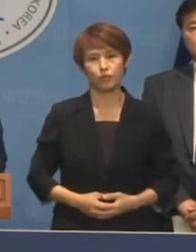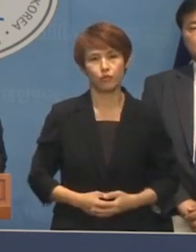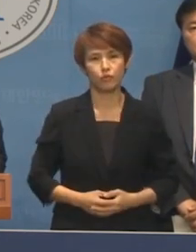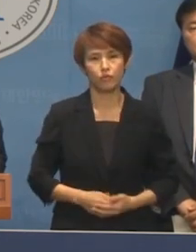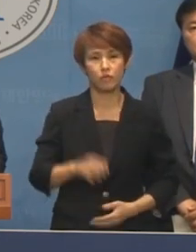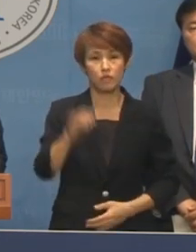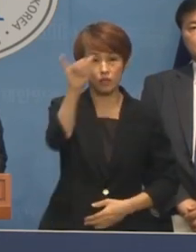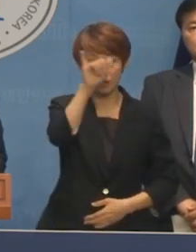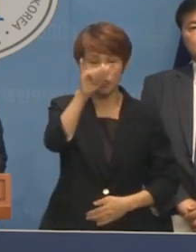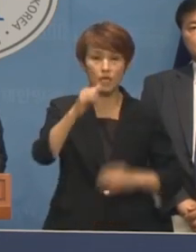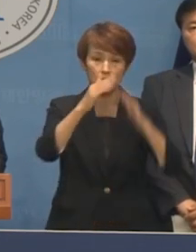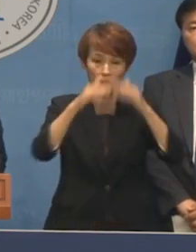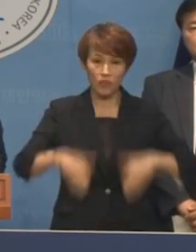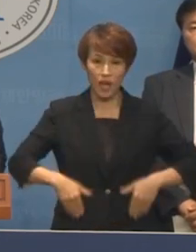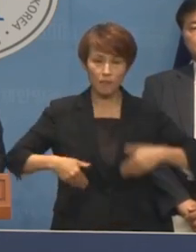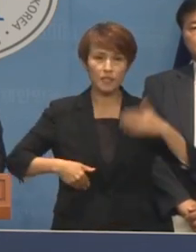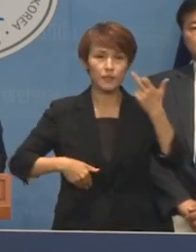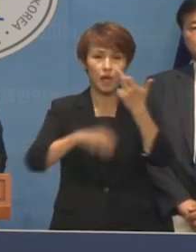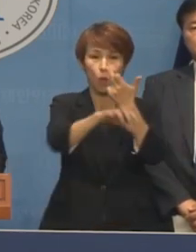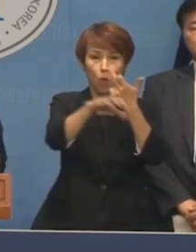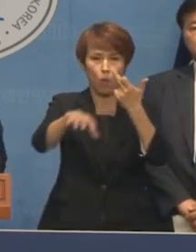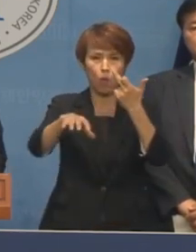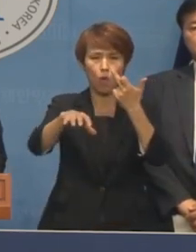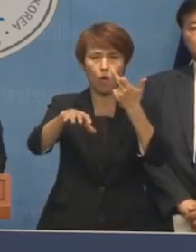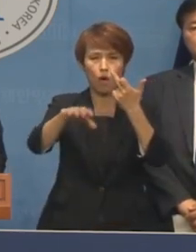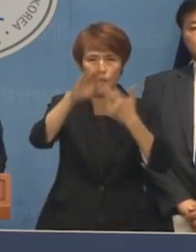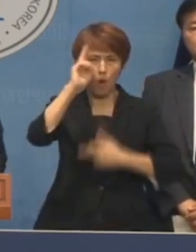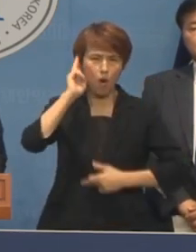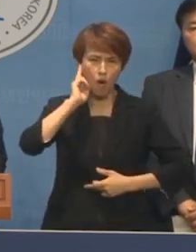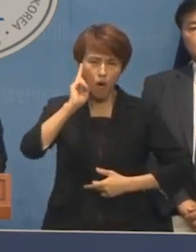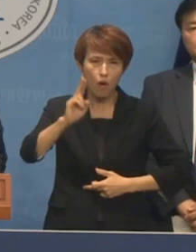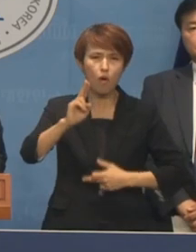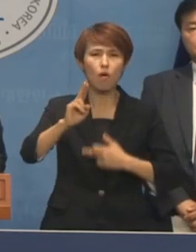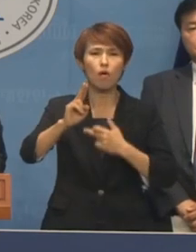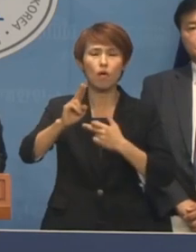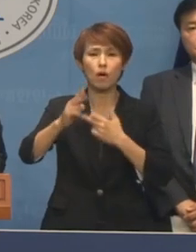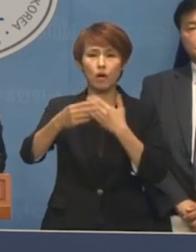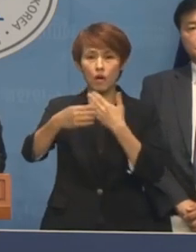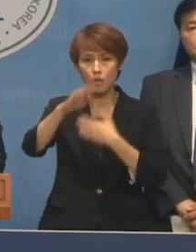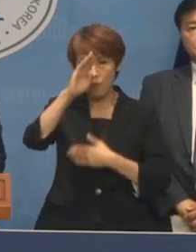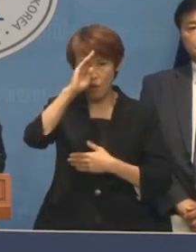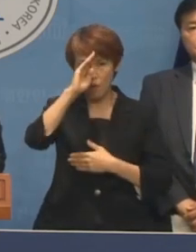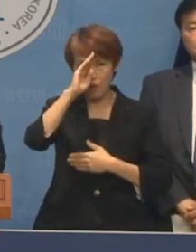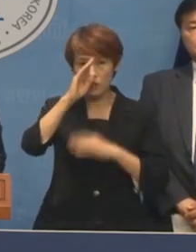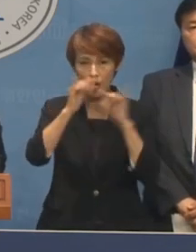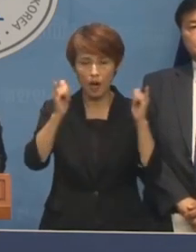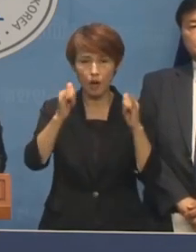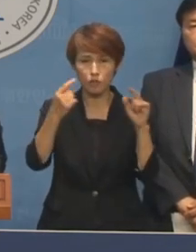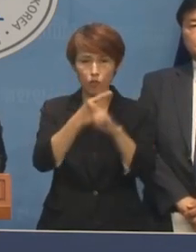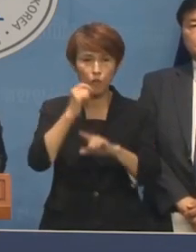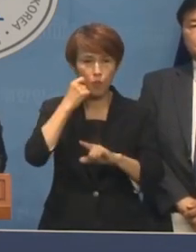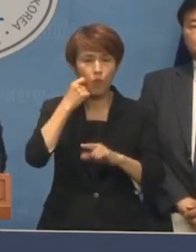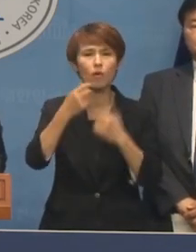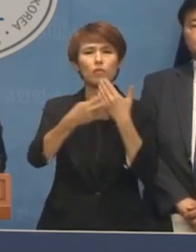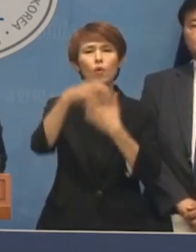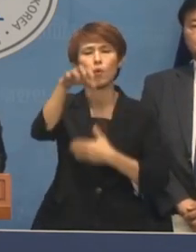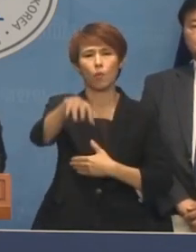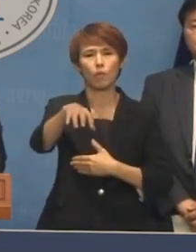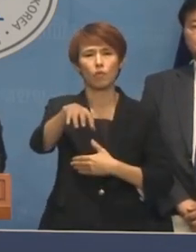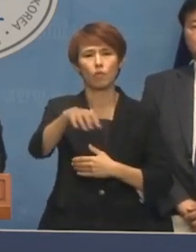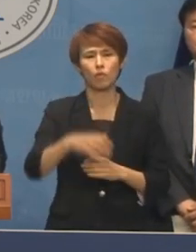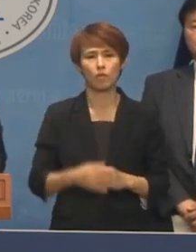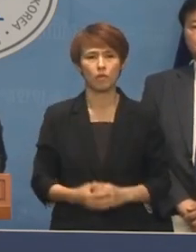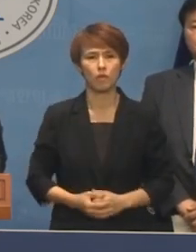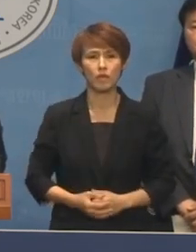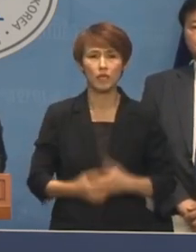17개 군이 모두 중증 응급 의료 취약 지역이며 인구 1,000명당 의사 수도